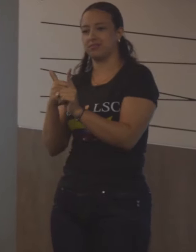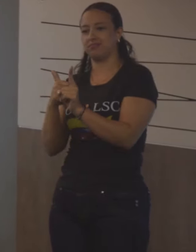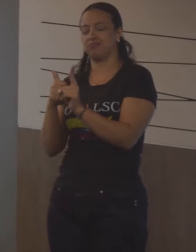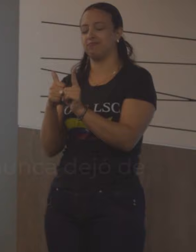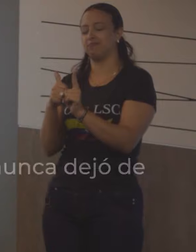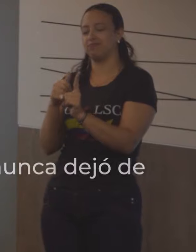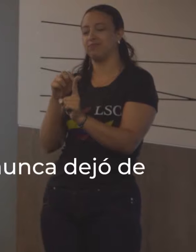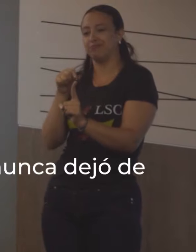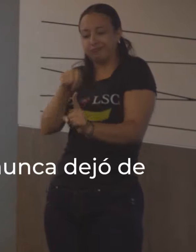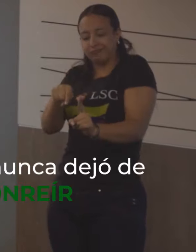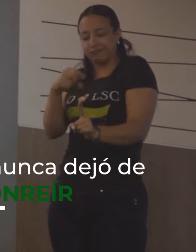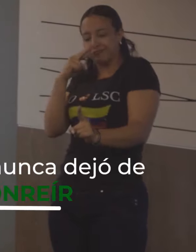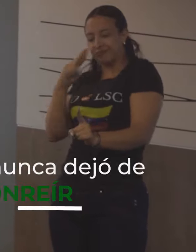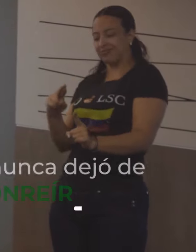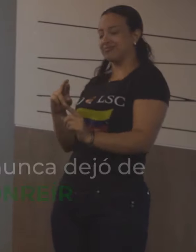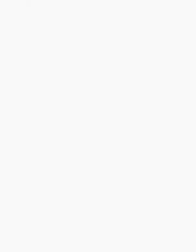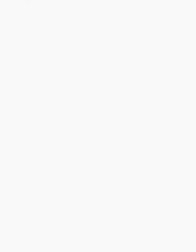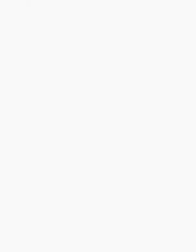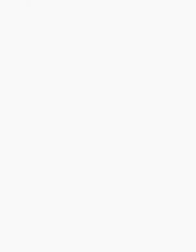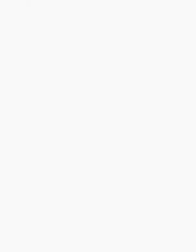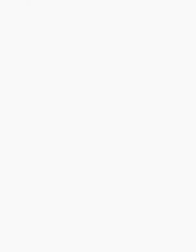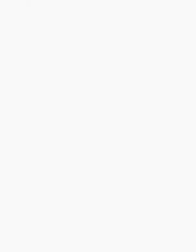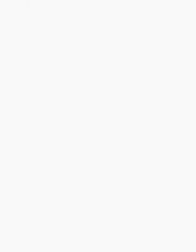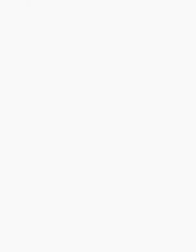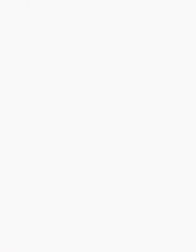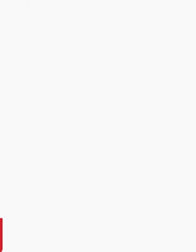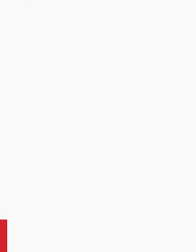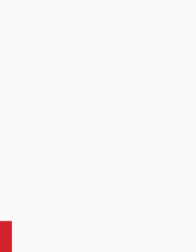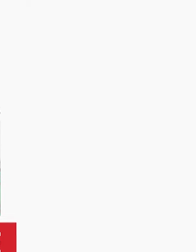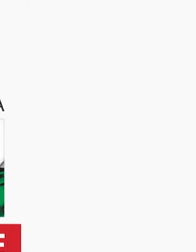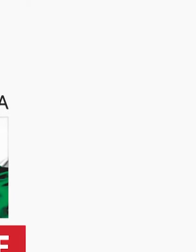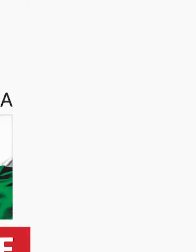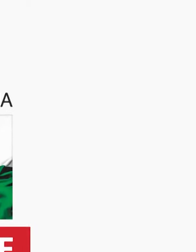cosas y nunca dejó de sonreír. Antioquia piensa en grande.